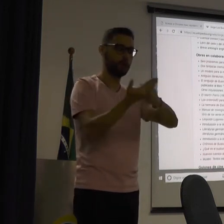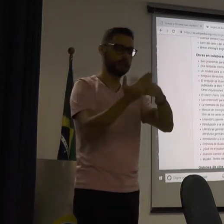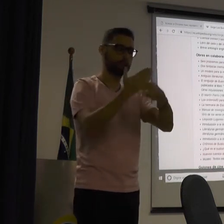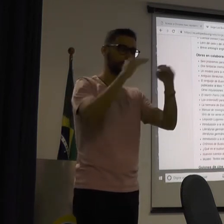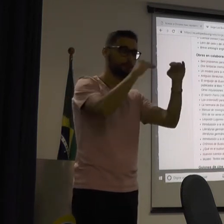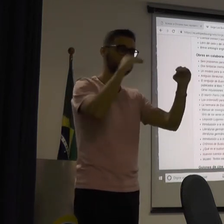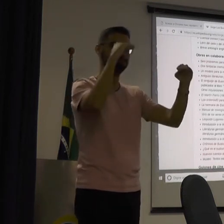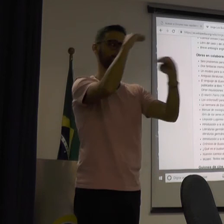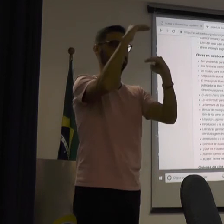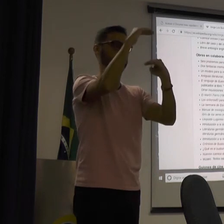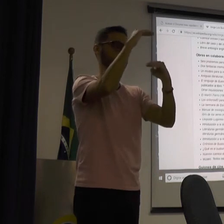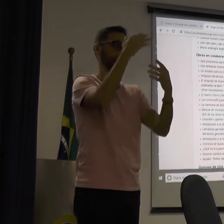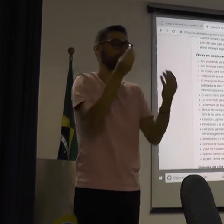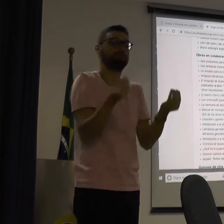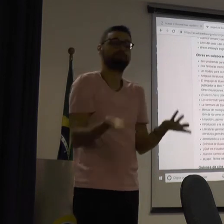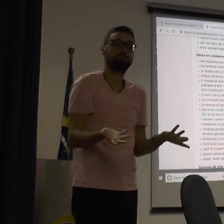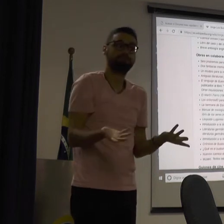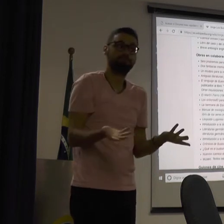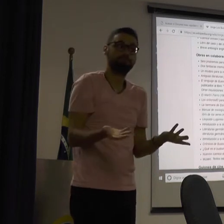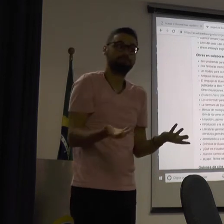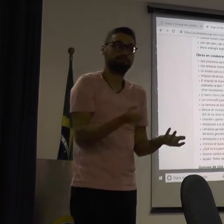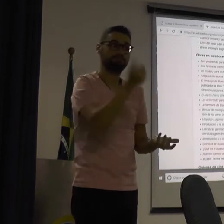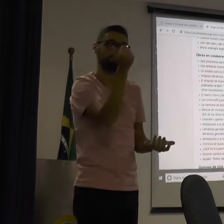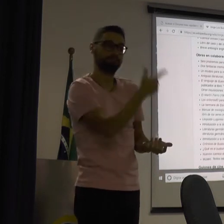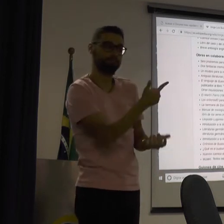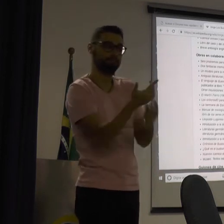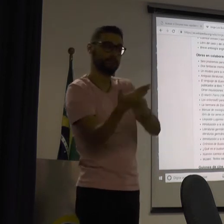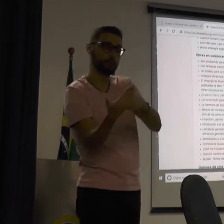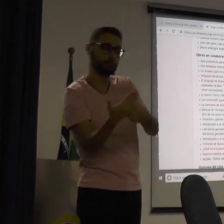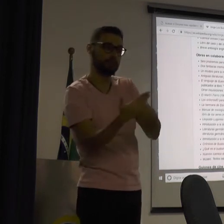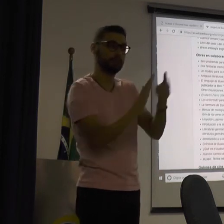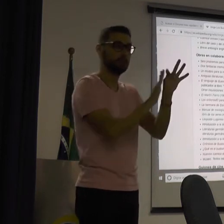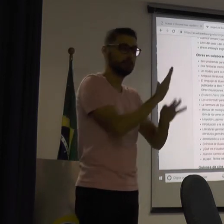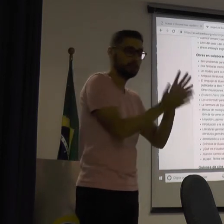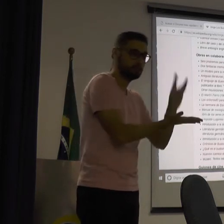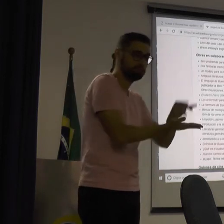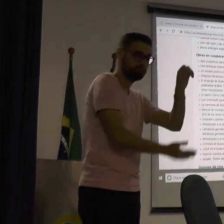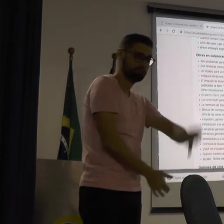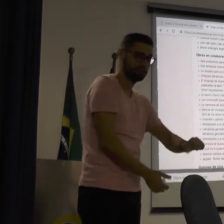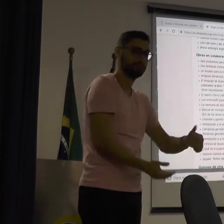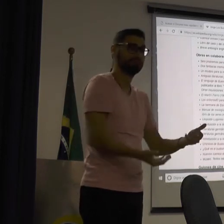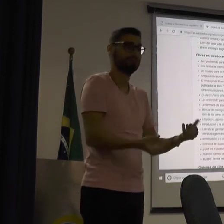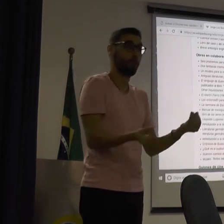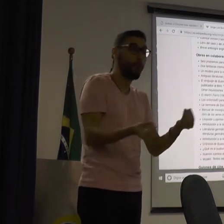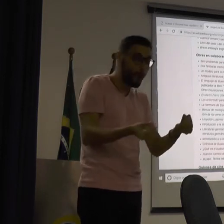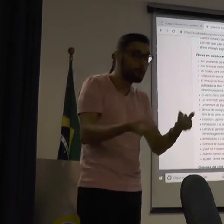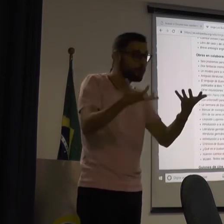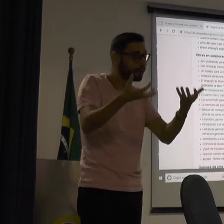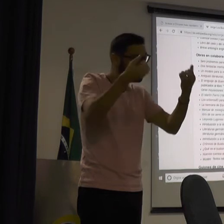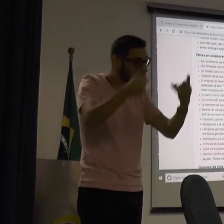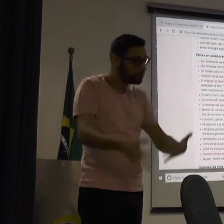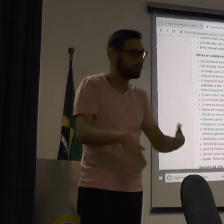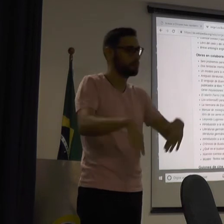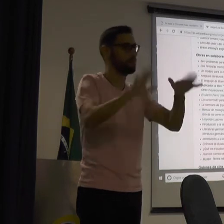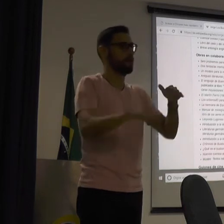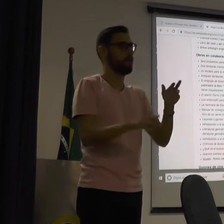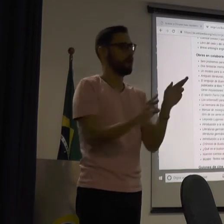Então, acho que essa é a grande contribuição, e eu queria que você explorasse um pouquinho mais sobre essa